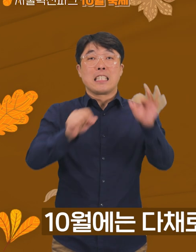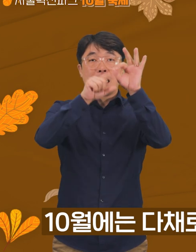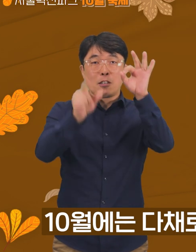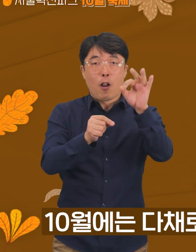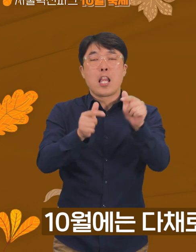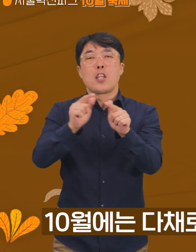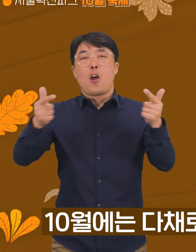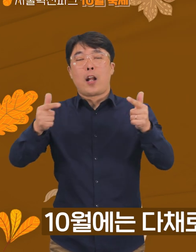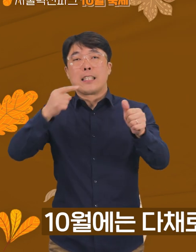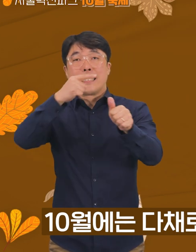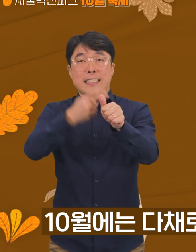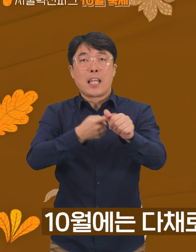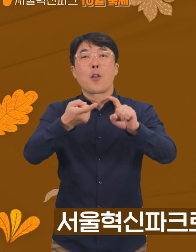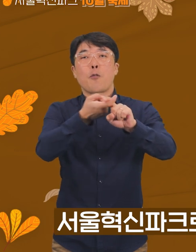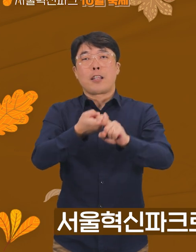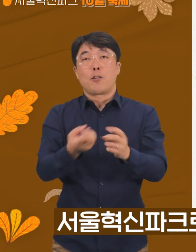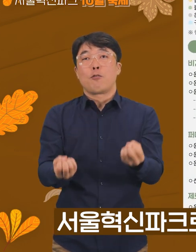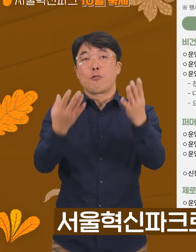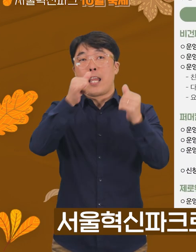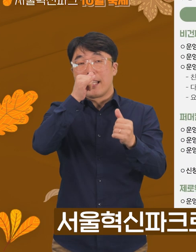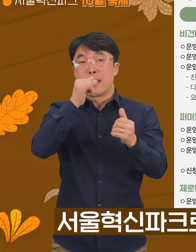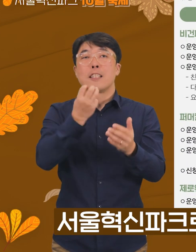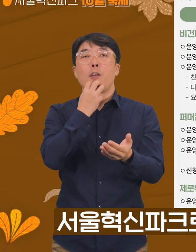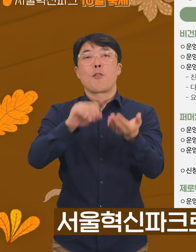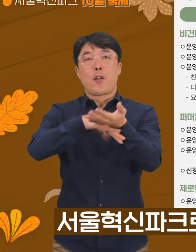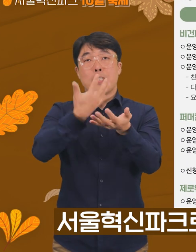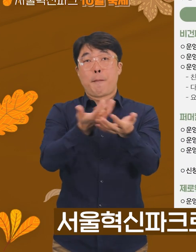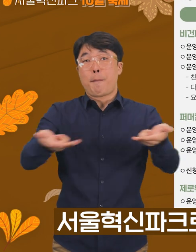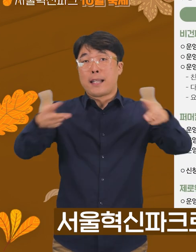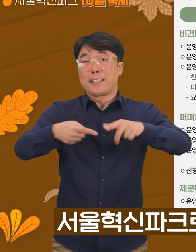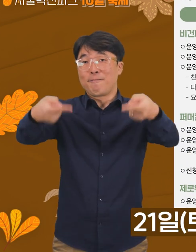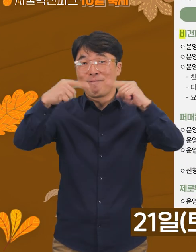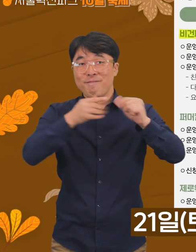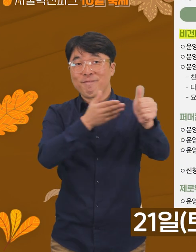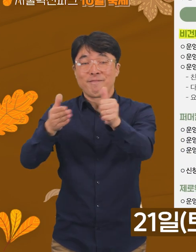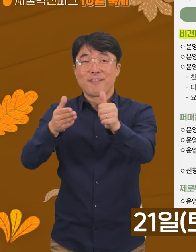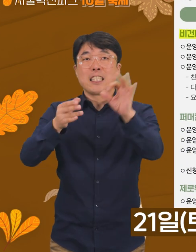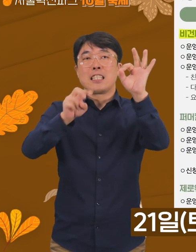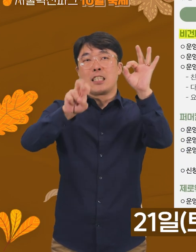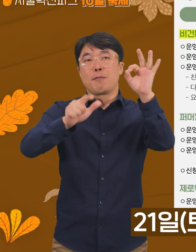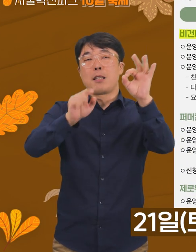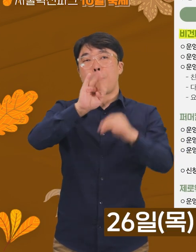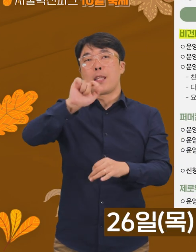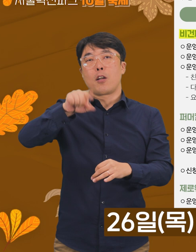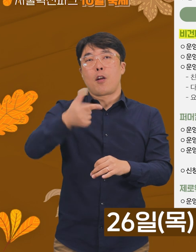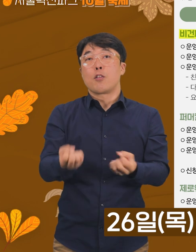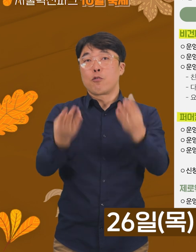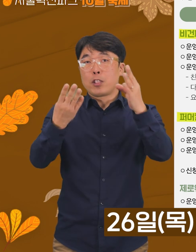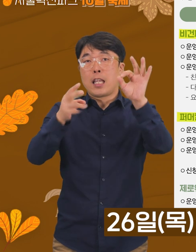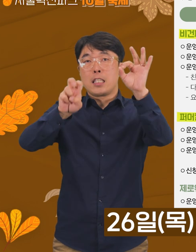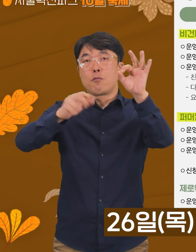10월에는 다채로운 친환경 축제가 열리는 서울혁신파크로 놀러가시면 어떨까요? 21일 비건 페스티벌,